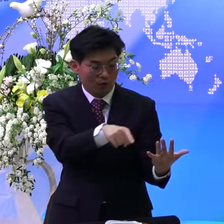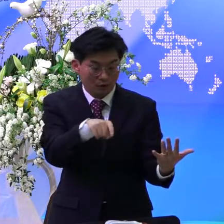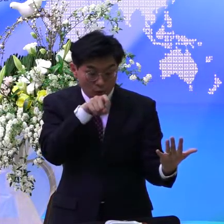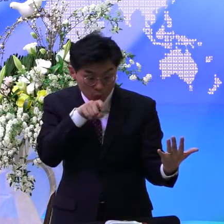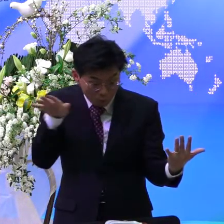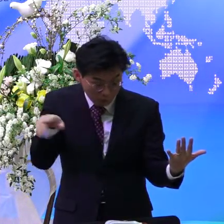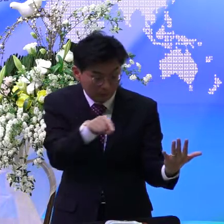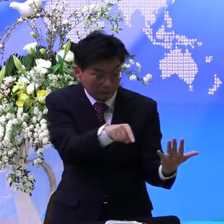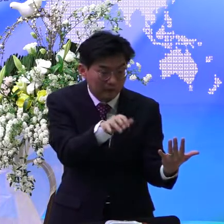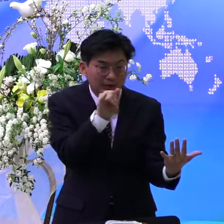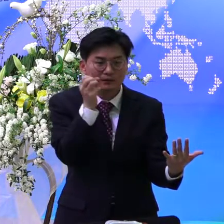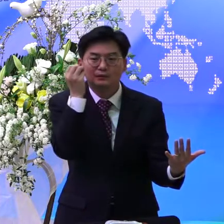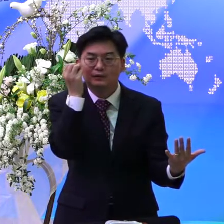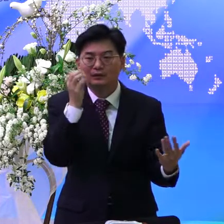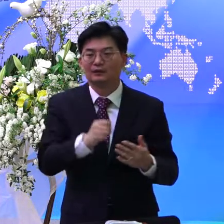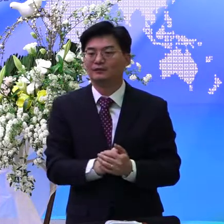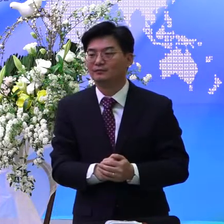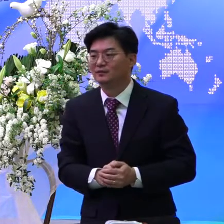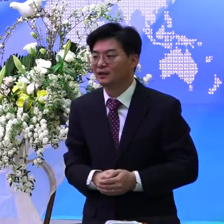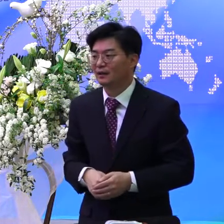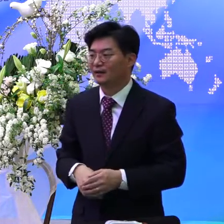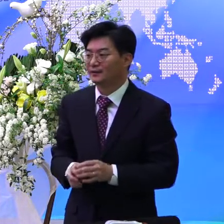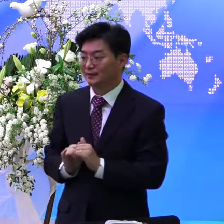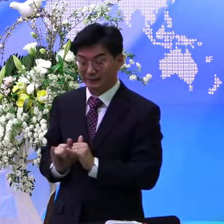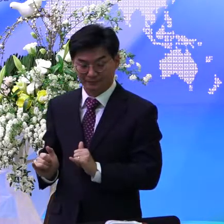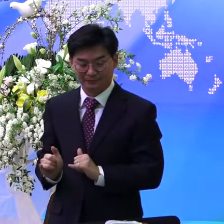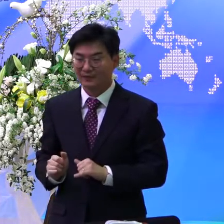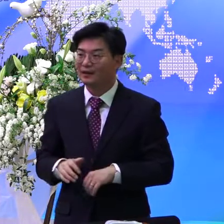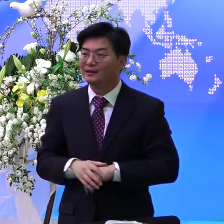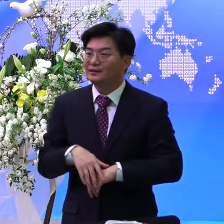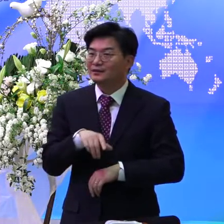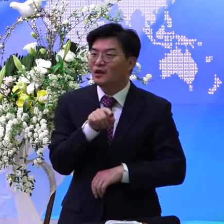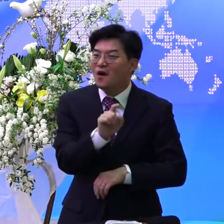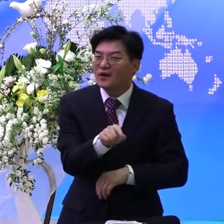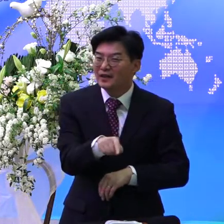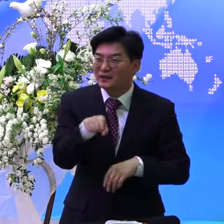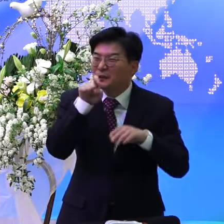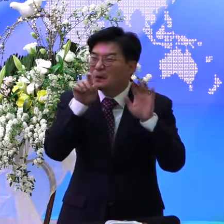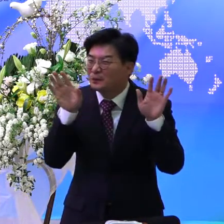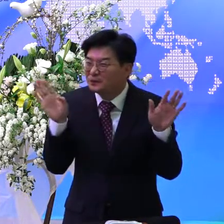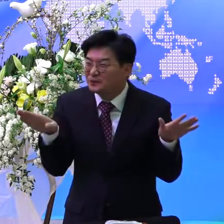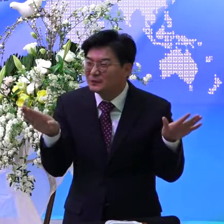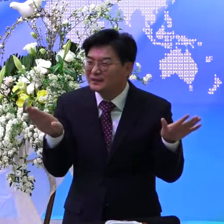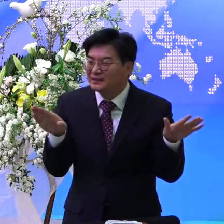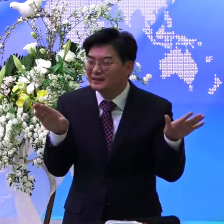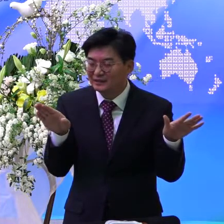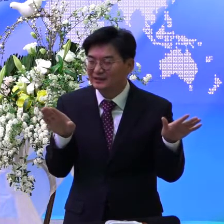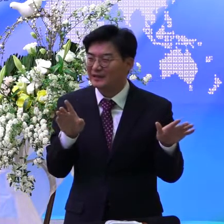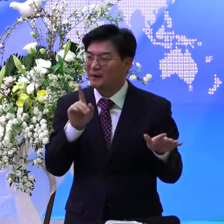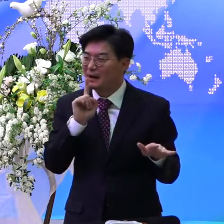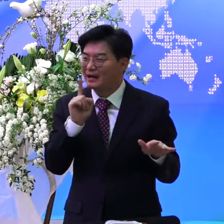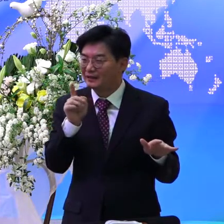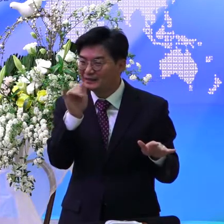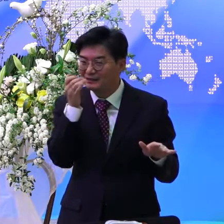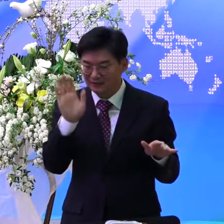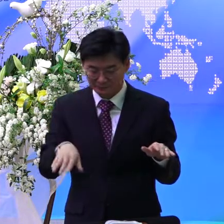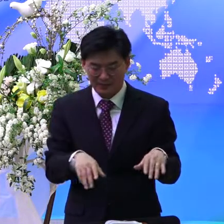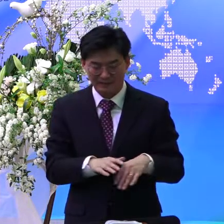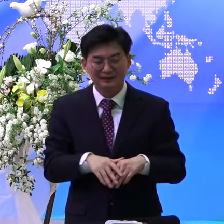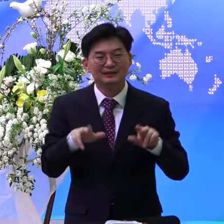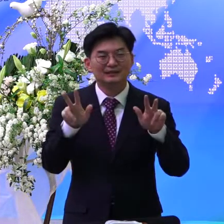농부가 이렇게 이야기합니다. 그렇긴 하지만 이제 더 이상 독수리가 아닙니다. 저 녀석은 완전히